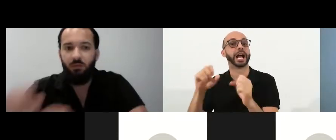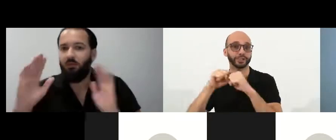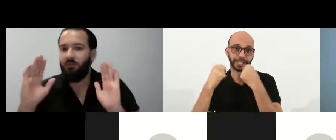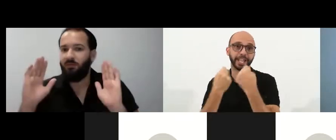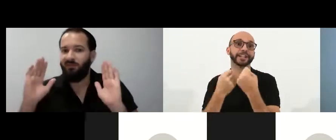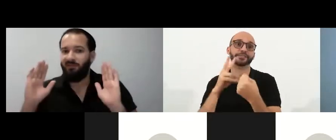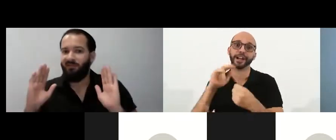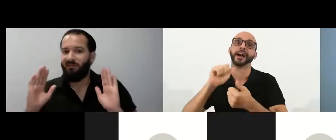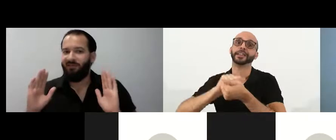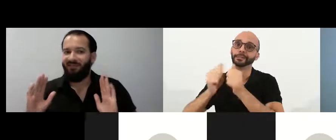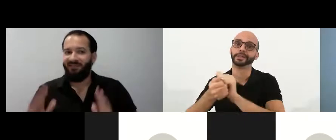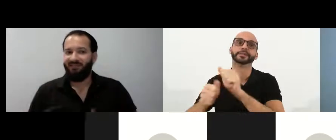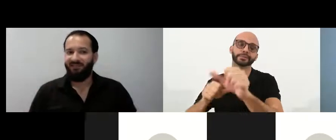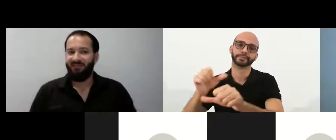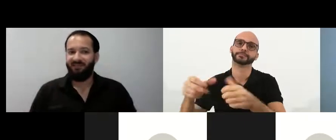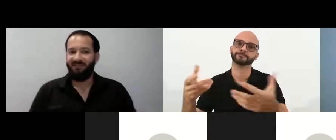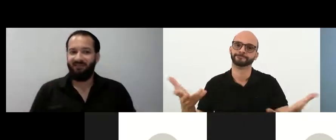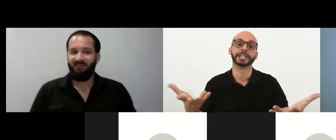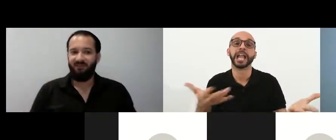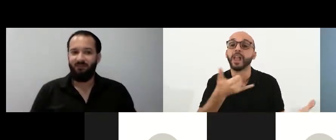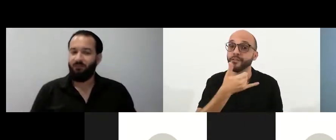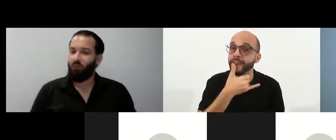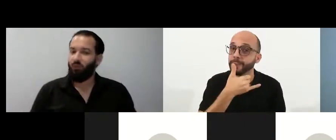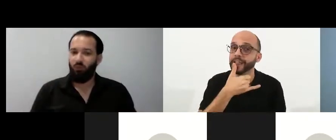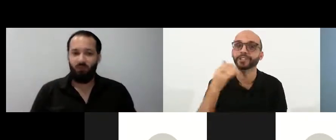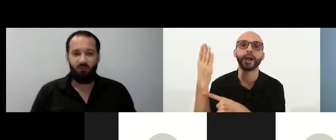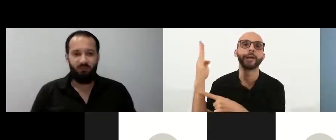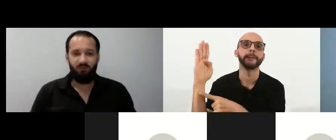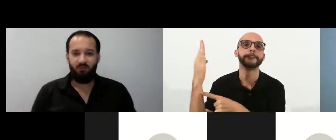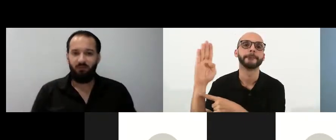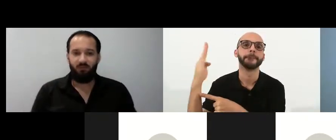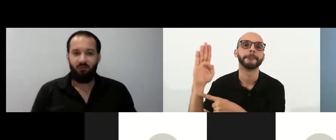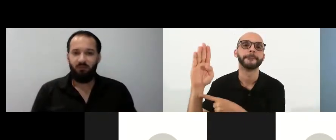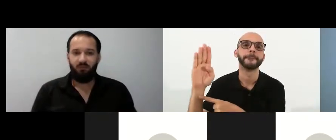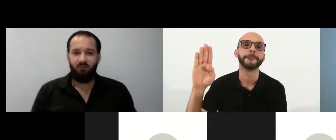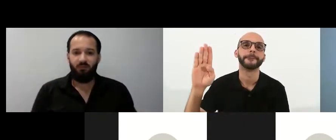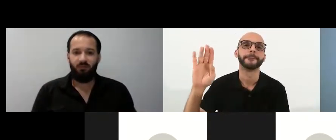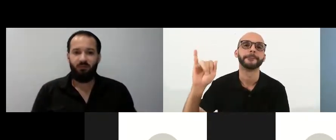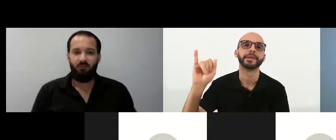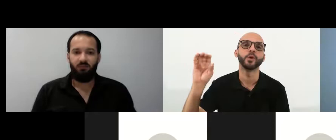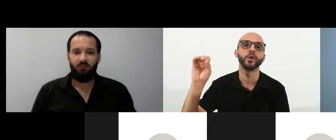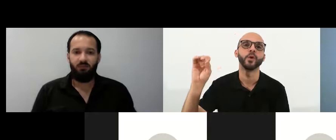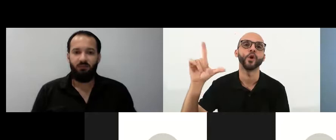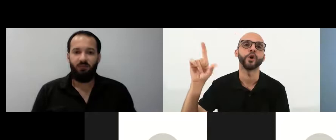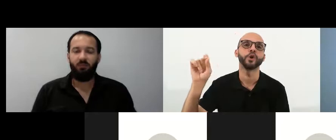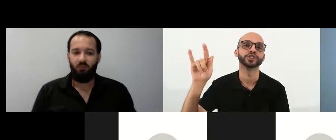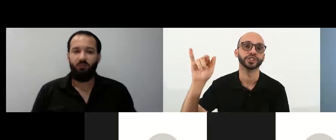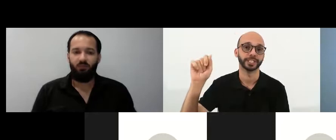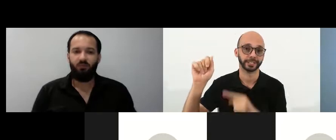outra, a gente não sabe, a gente já tem esse processo de adaptação.